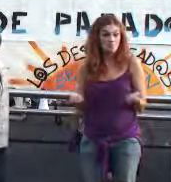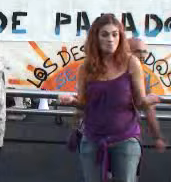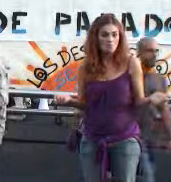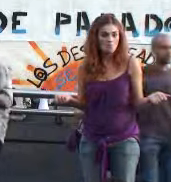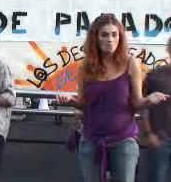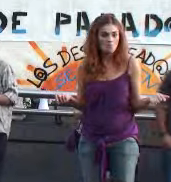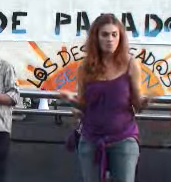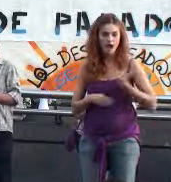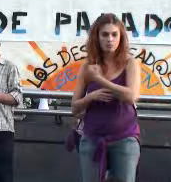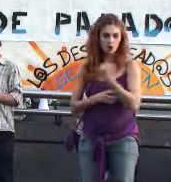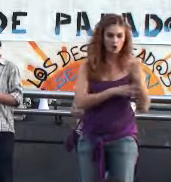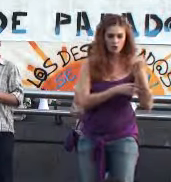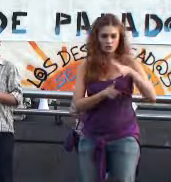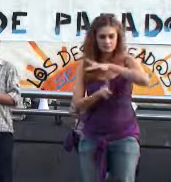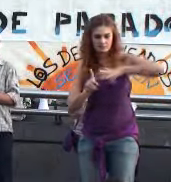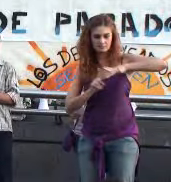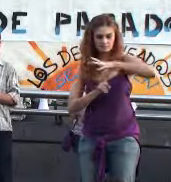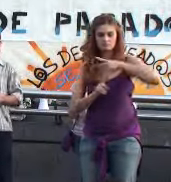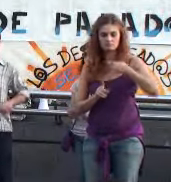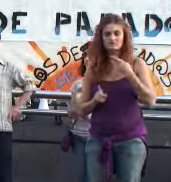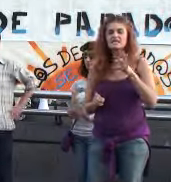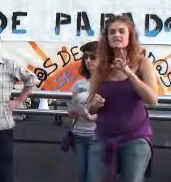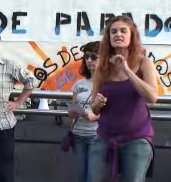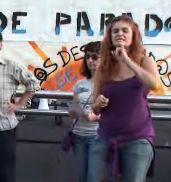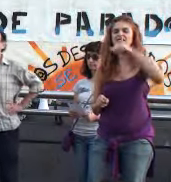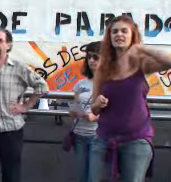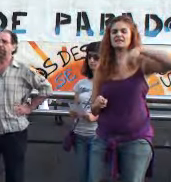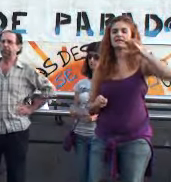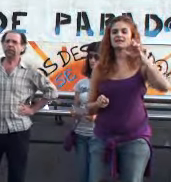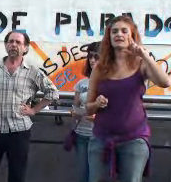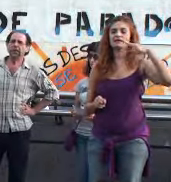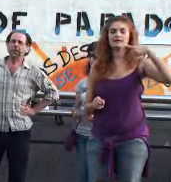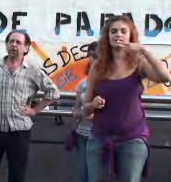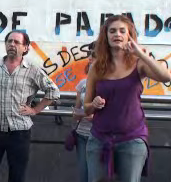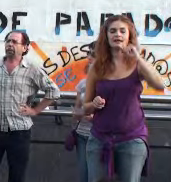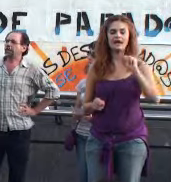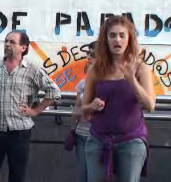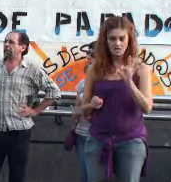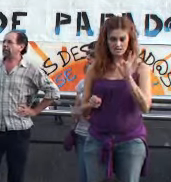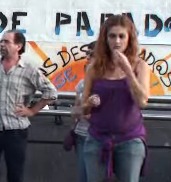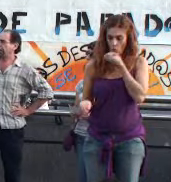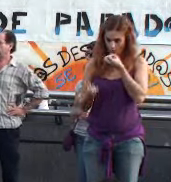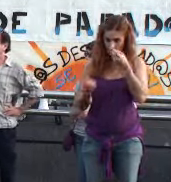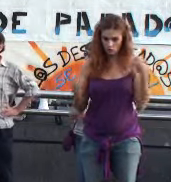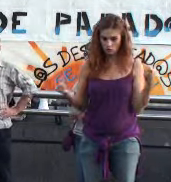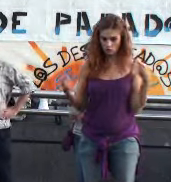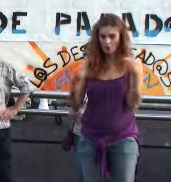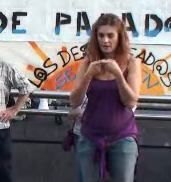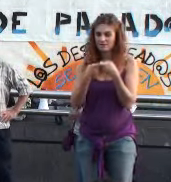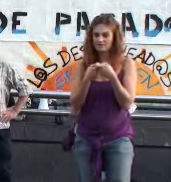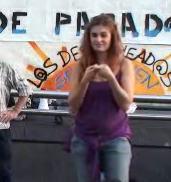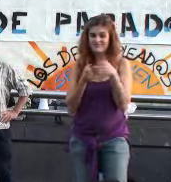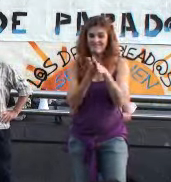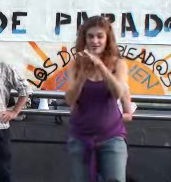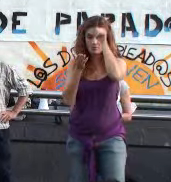Bueno, os hablo yo de la cooperativa Sinergias. Algunos compañeros os han estado repartiendo